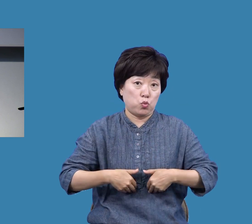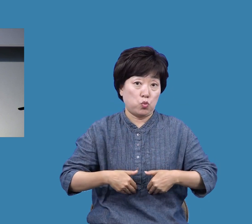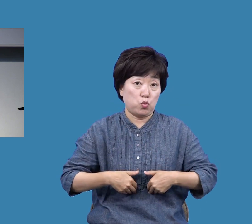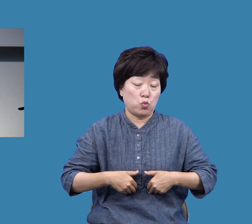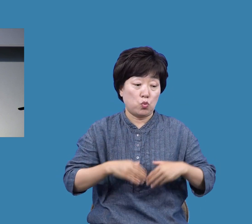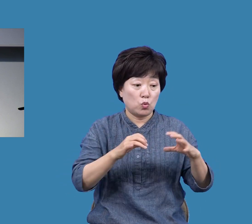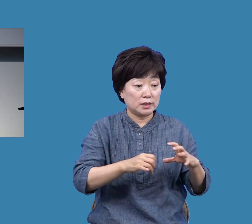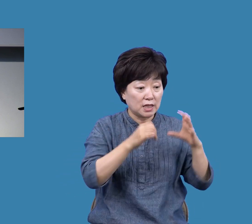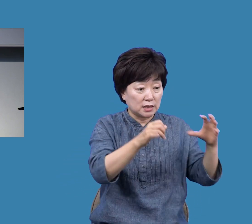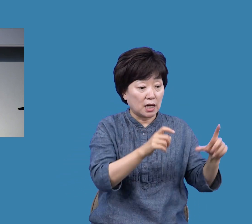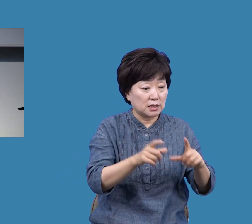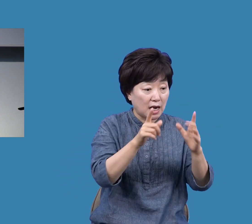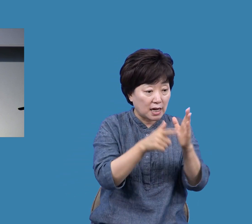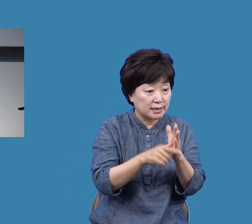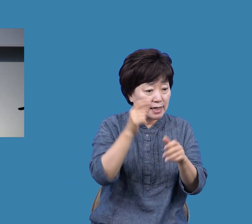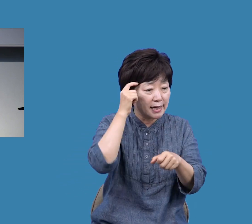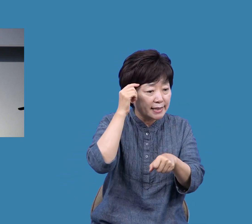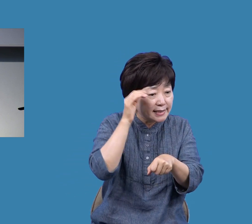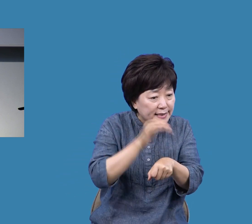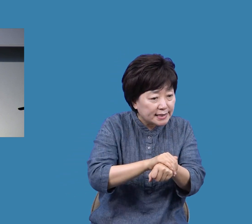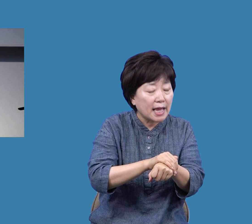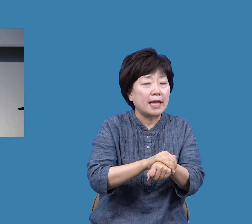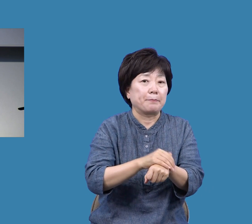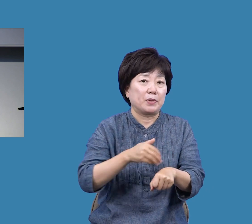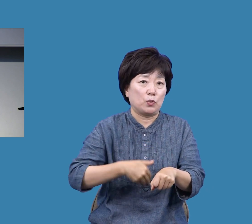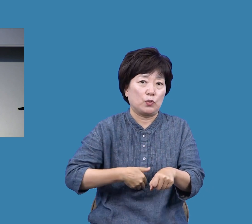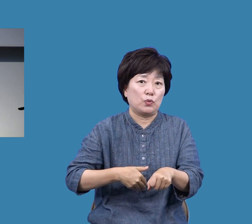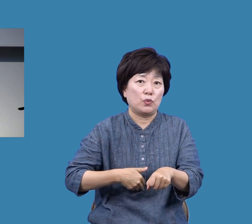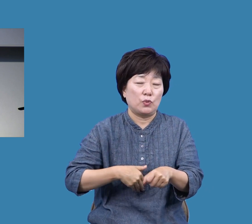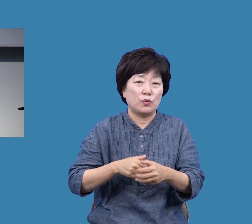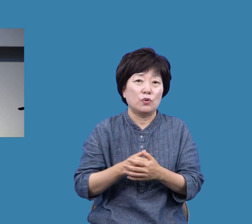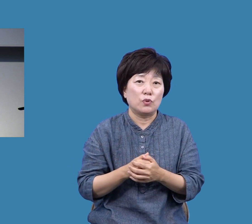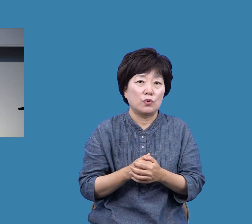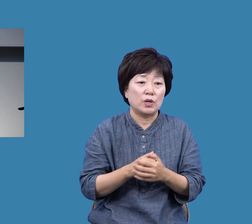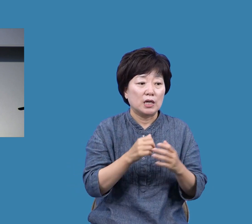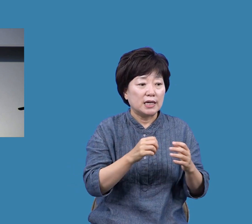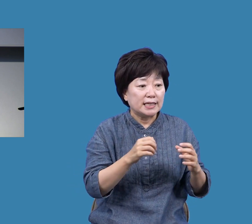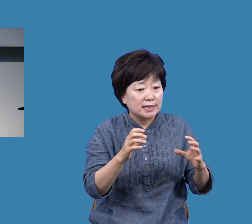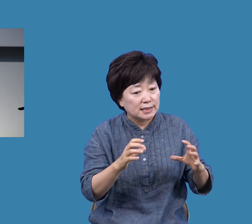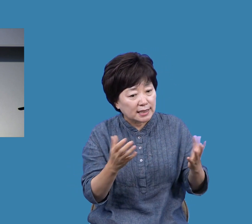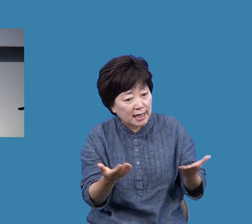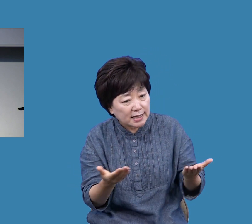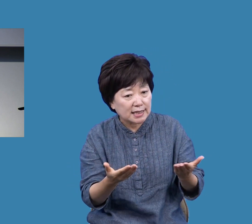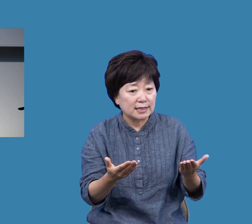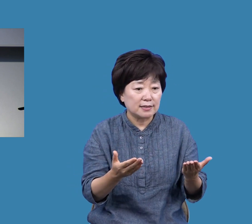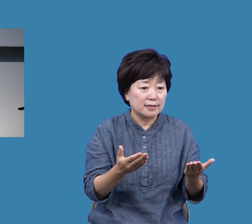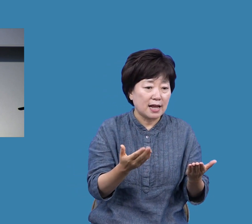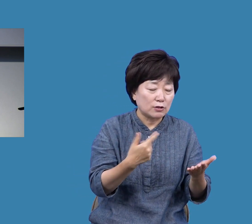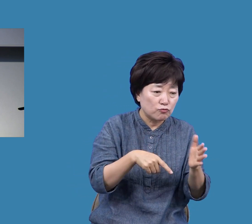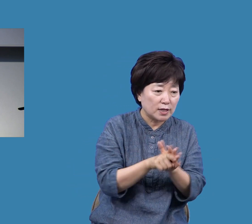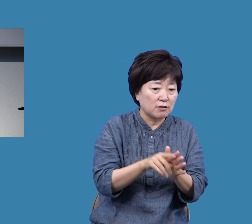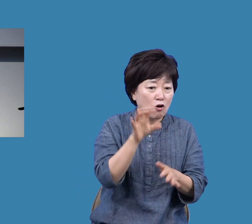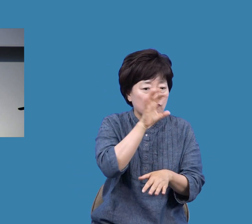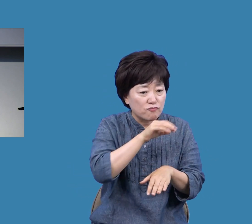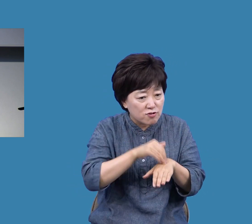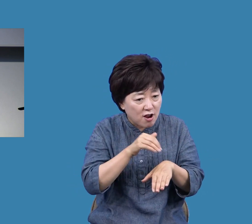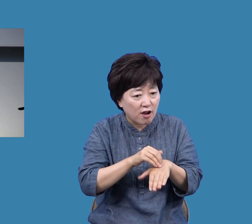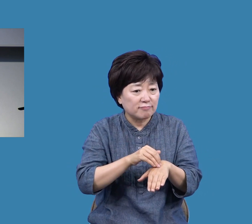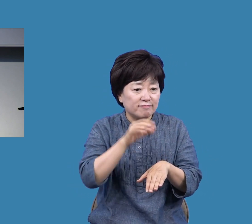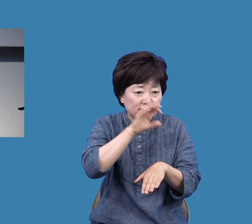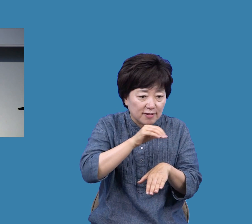이 세상을 살아갈 때 지혜롭게 살라고 하셨어요. 그래서 이 세상에서 일이 되게 하기 위한 어떤 훈련들, 연습들 이런 건 다